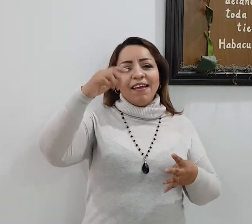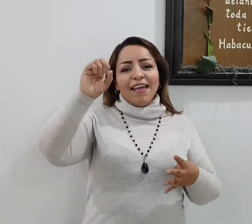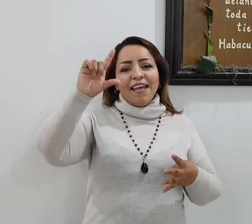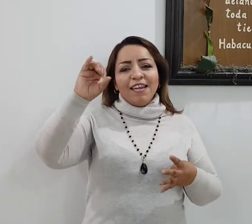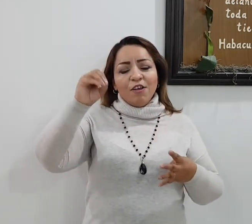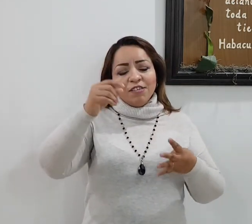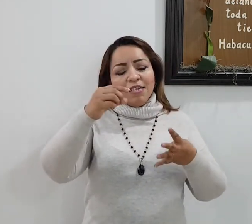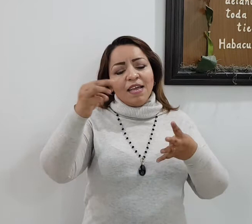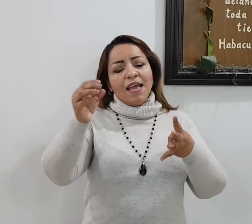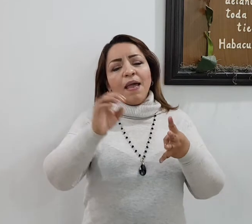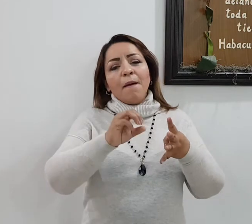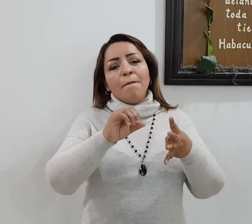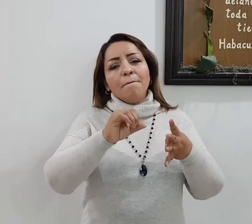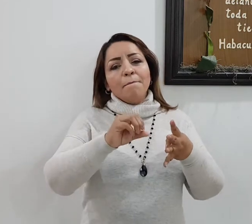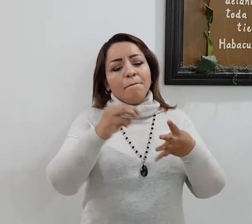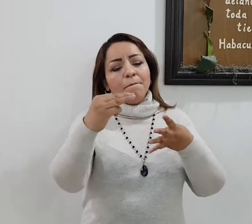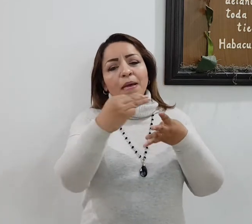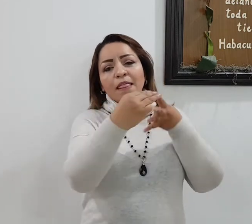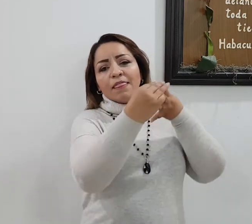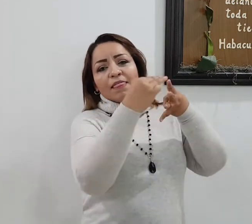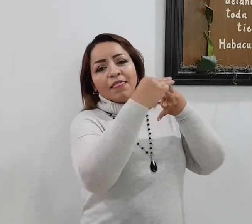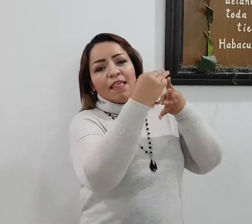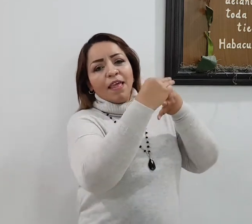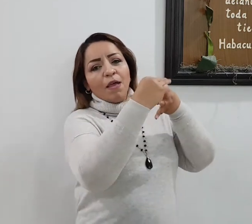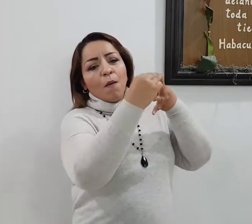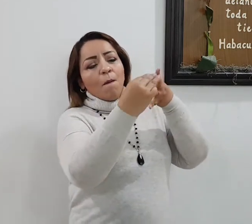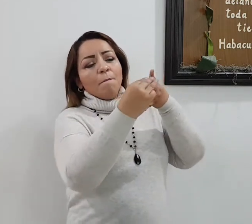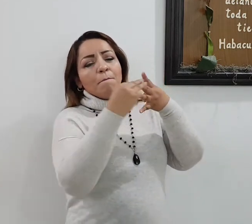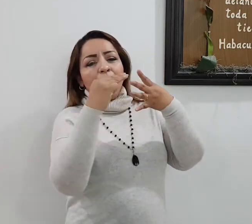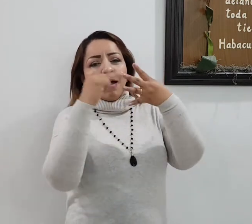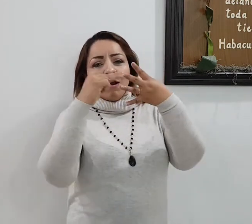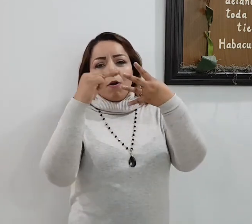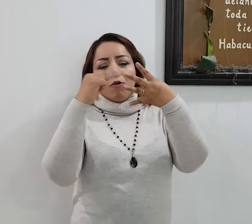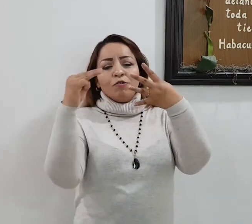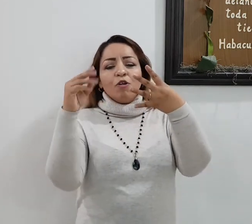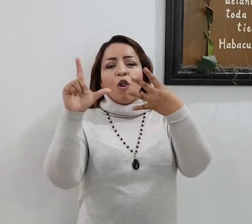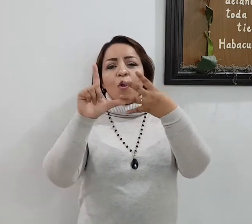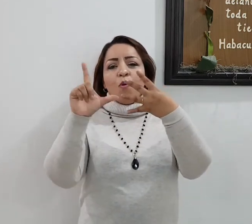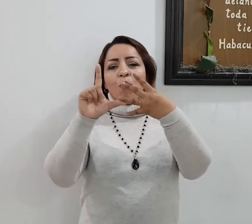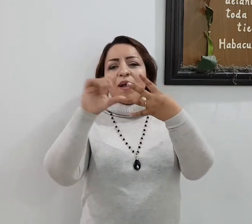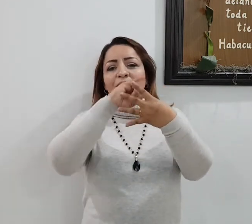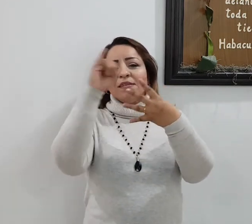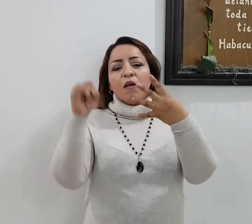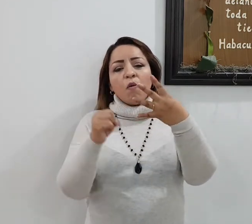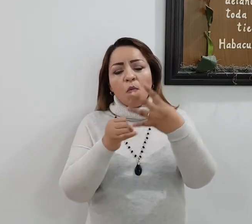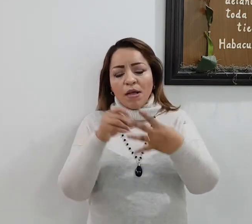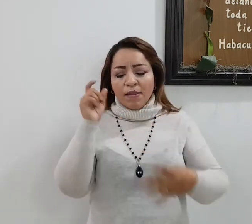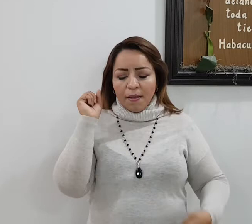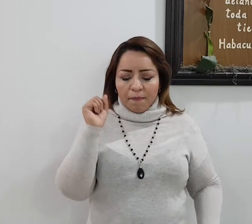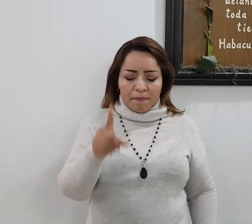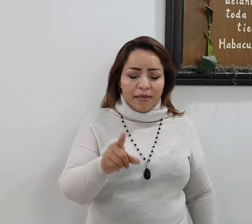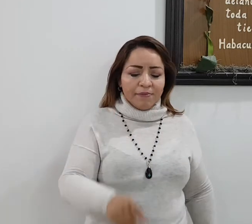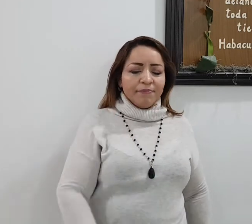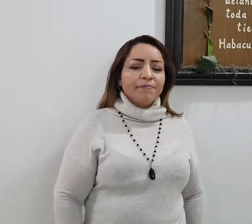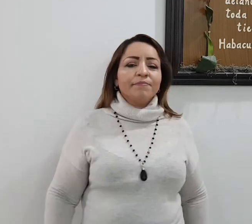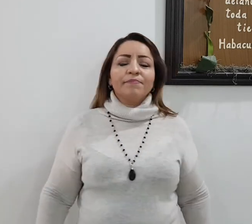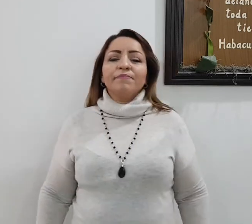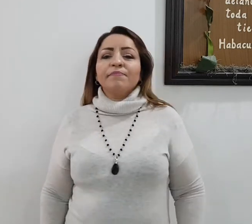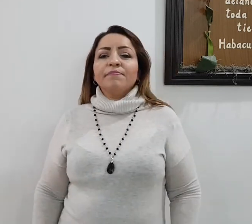Hebreos. ¿Qué más le gusta? En pocas palabras, Dios nos hace sabios e inteligentes y cultos a